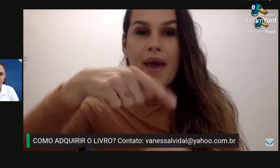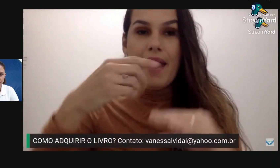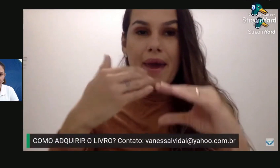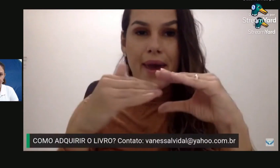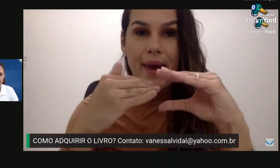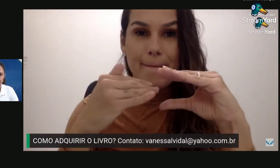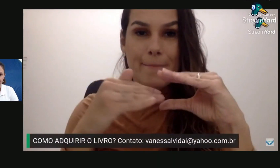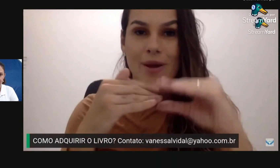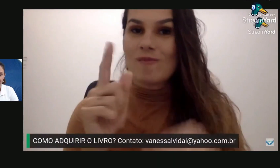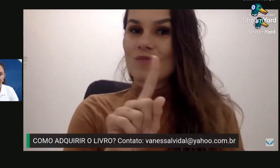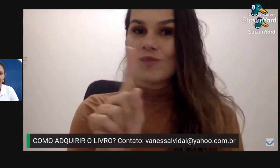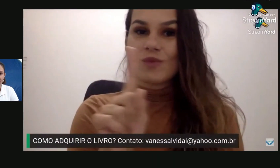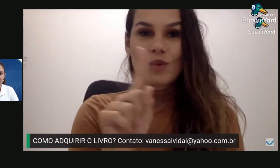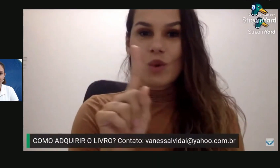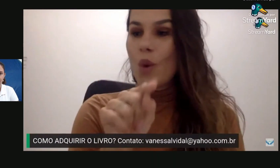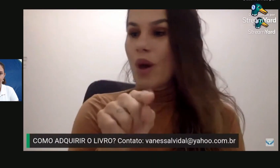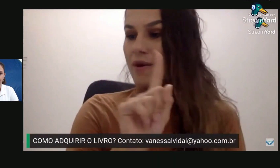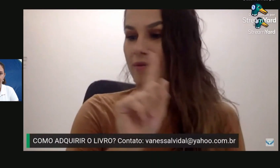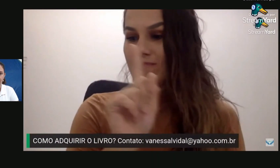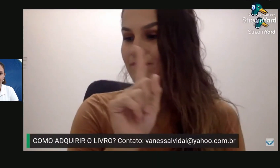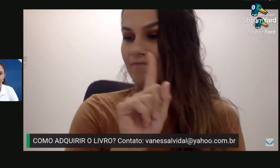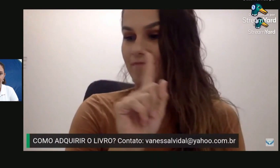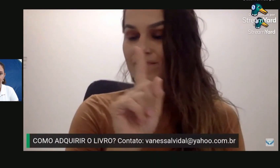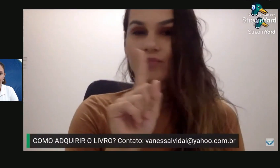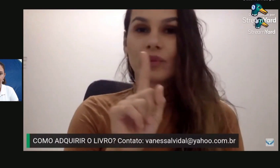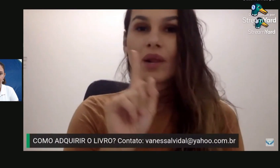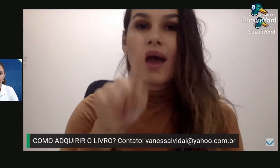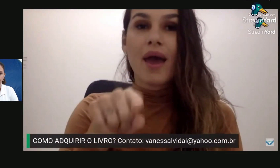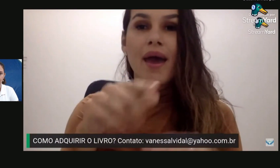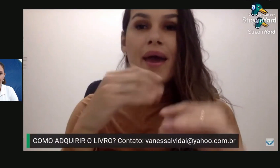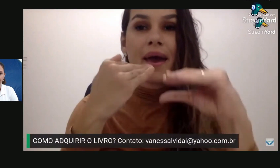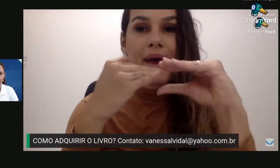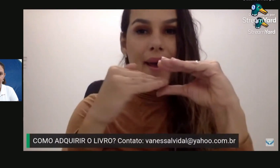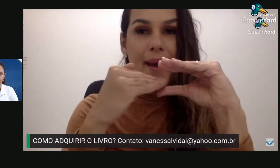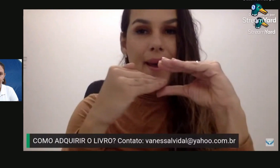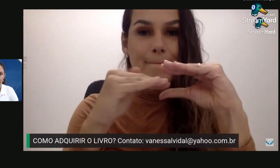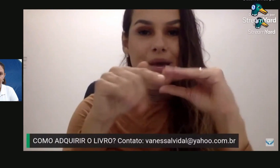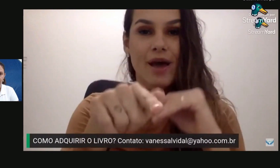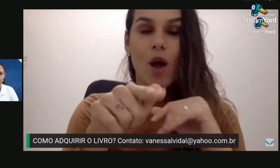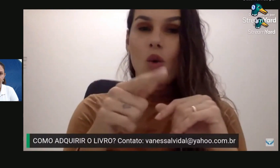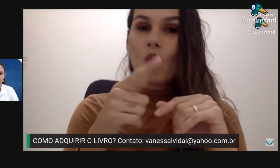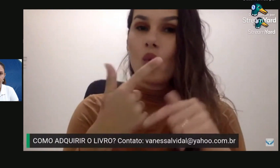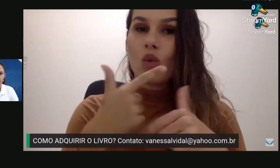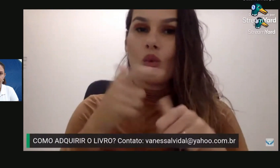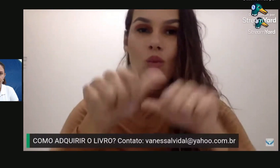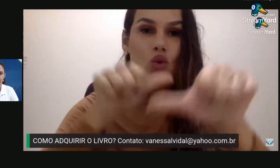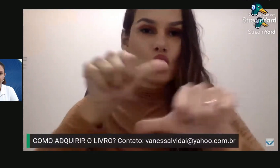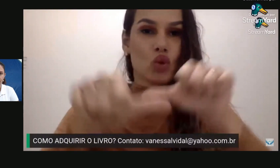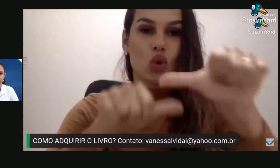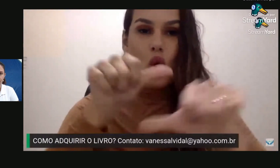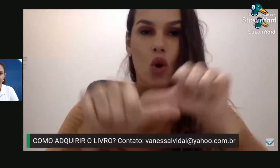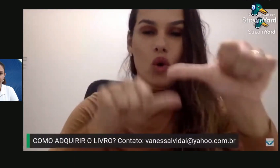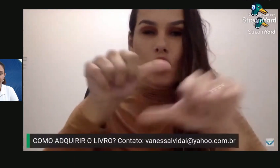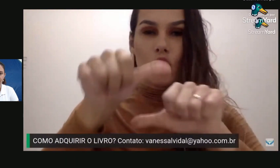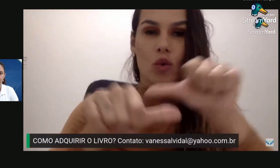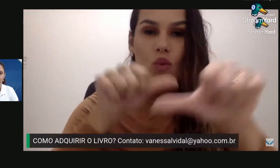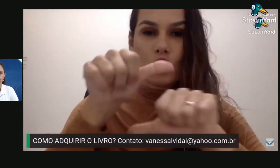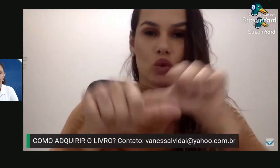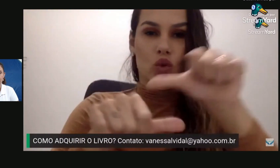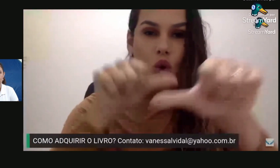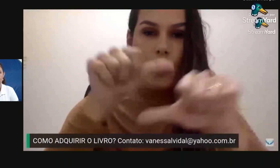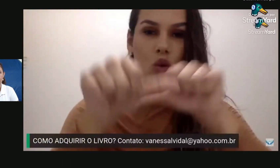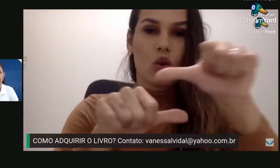Olha só, esse meu e-mail não é um e-mail correto. O meu e-mail